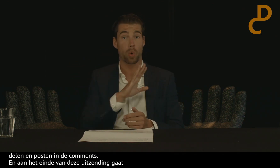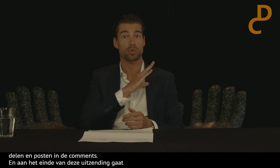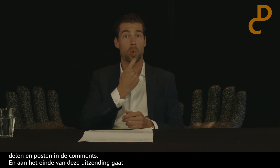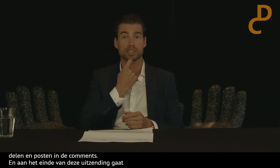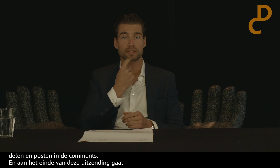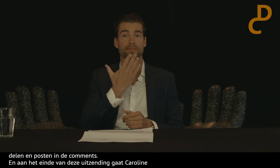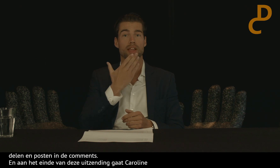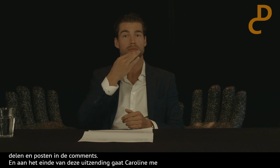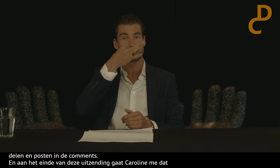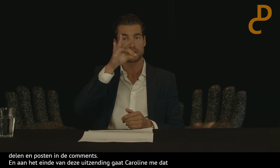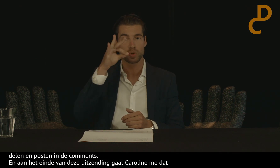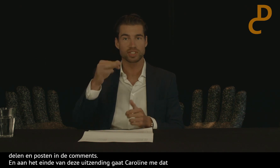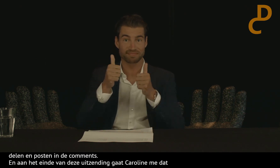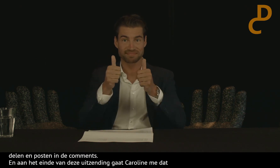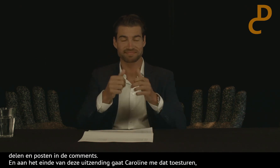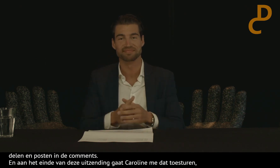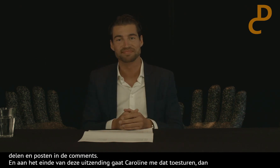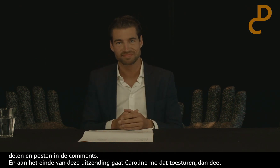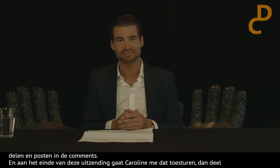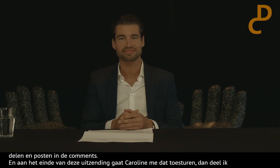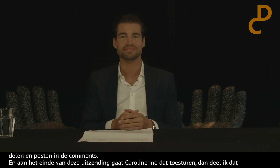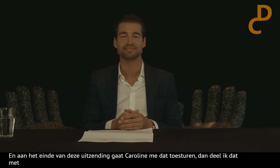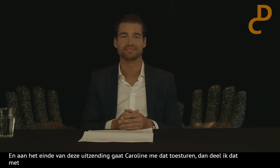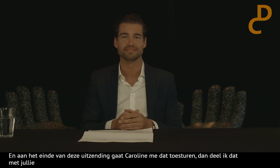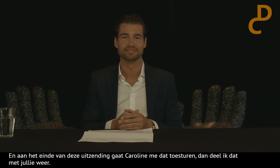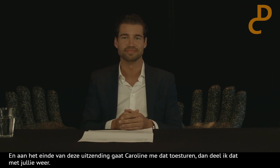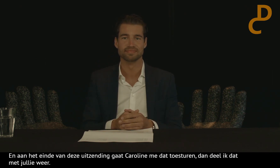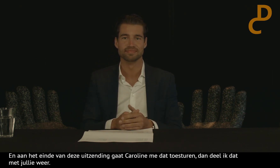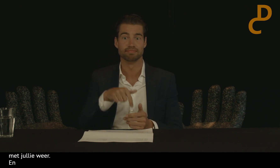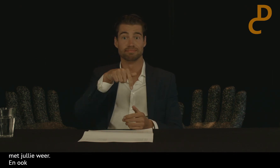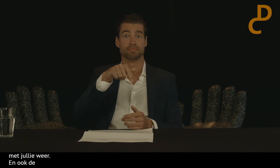weer. En ook de vragen beantwoorden.